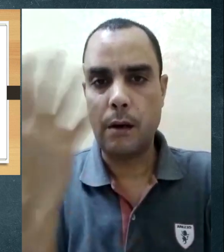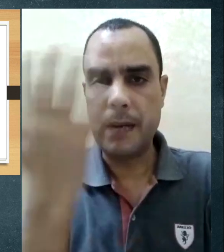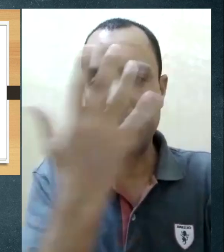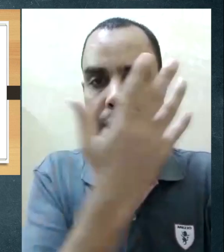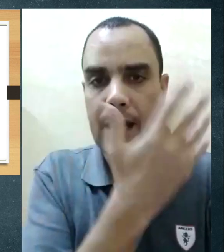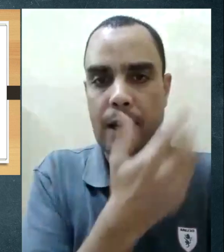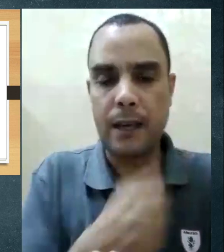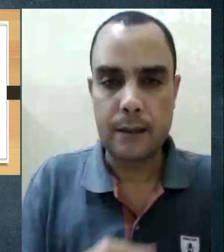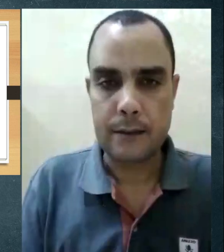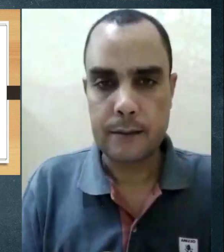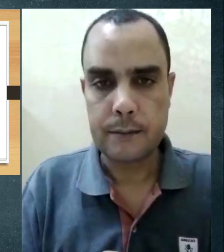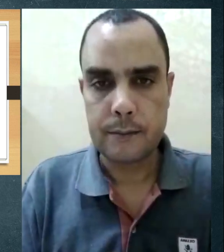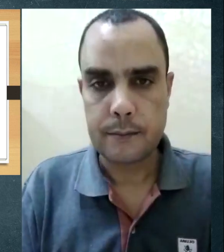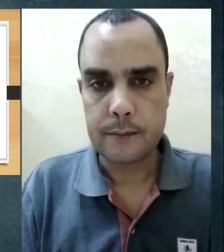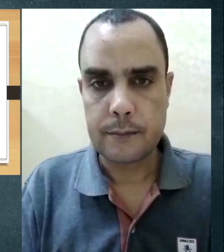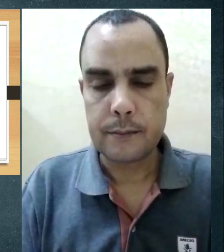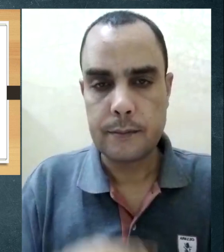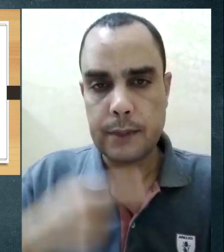غابتا